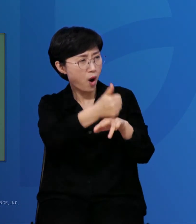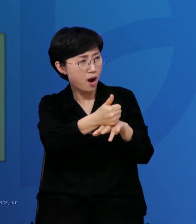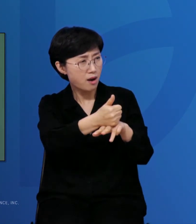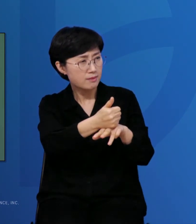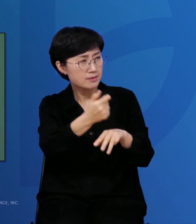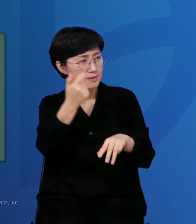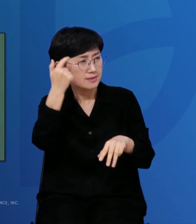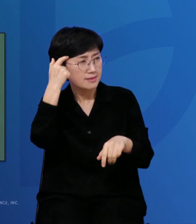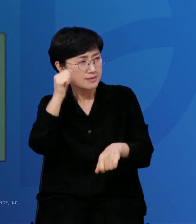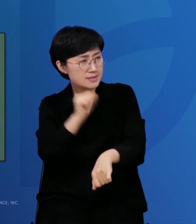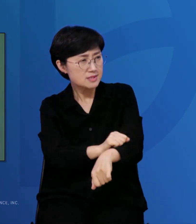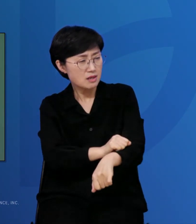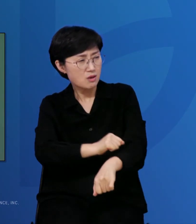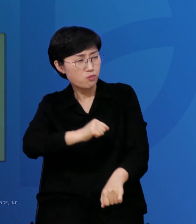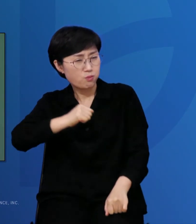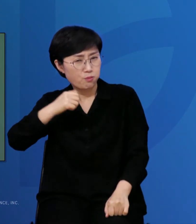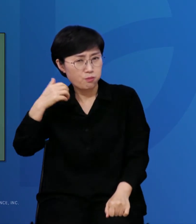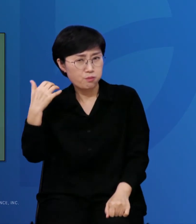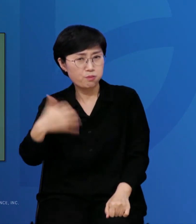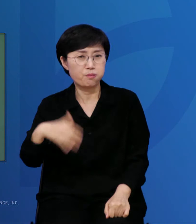갖고 있다. 하나님 주셨다고 되어 있어요.